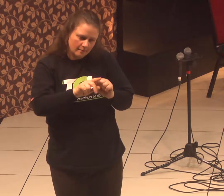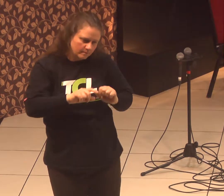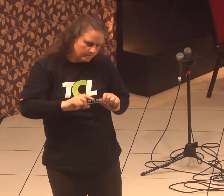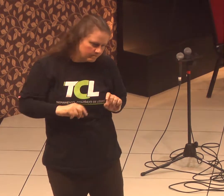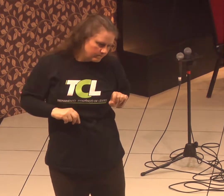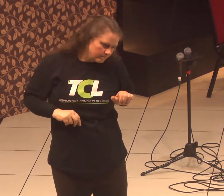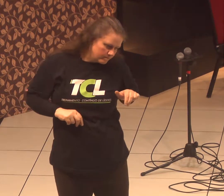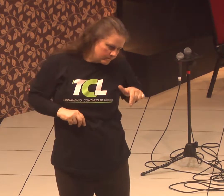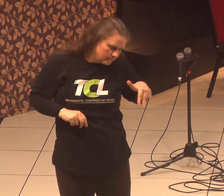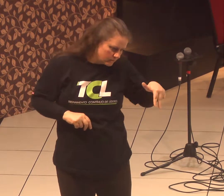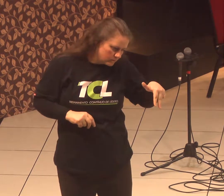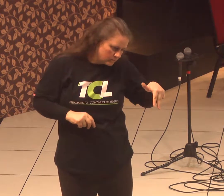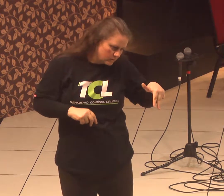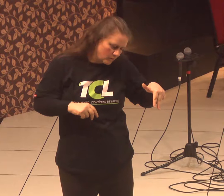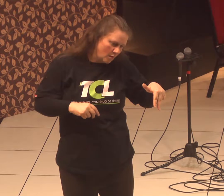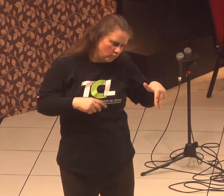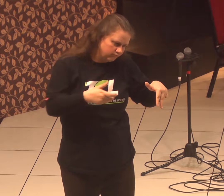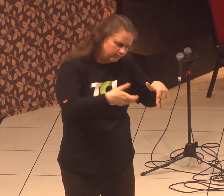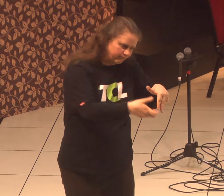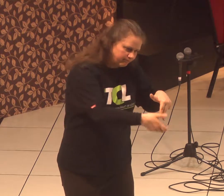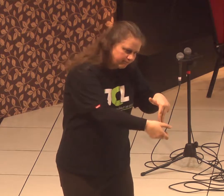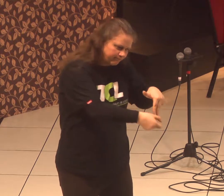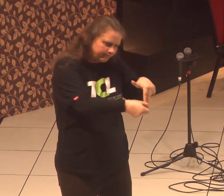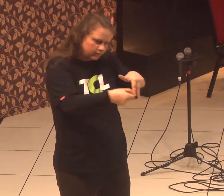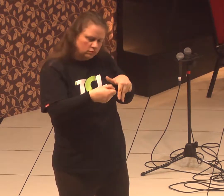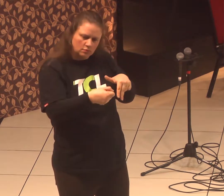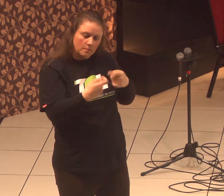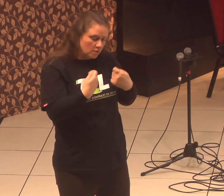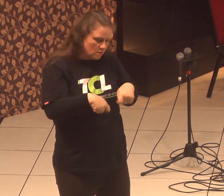que ajudou aquele homem,